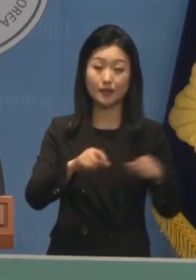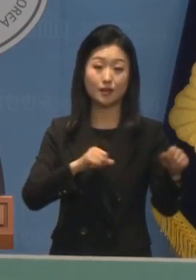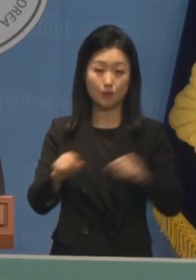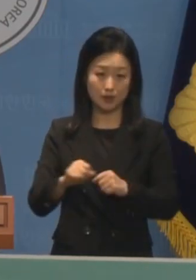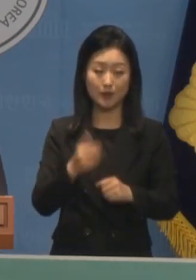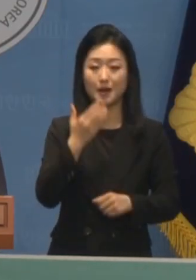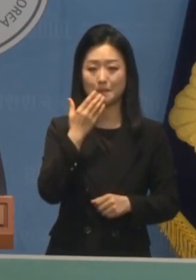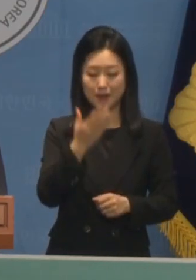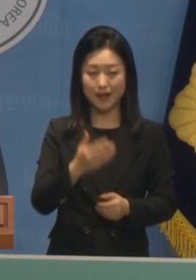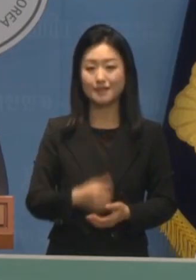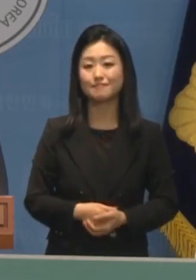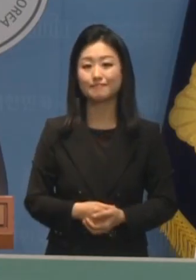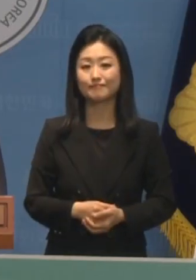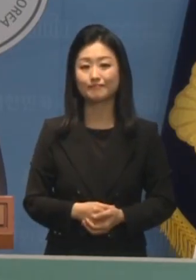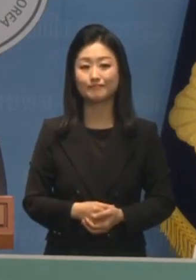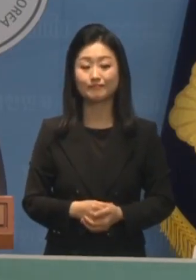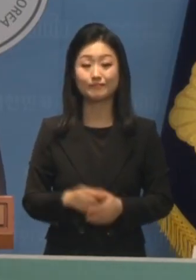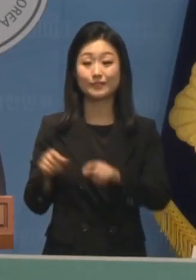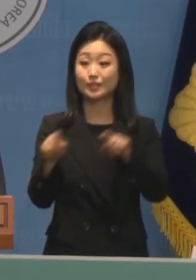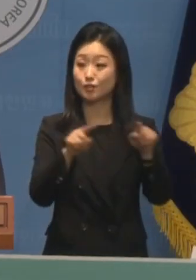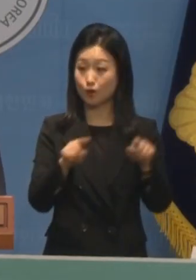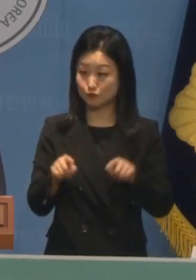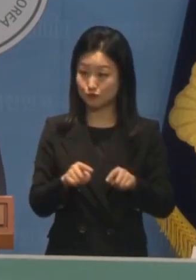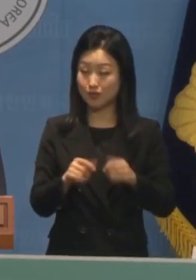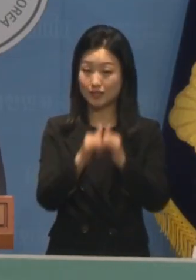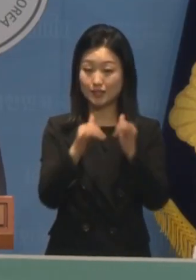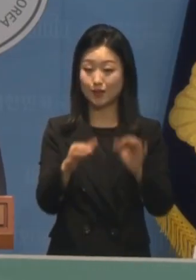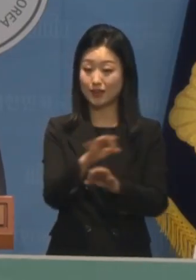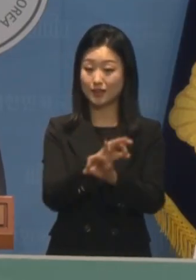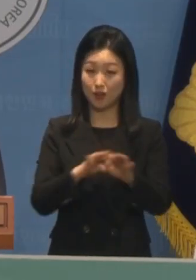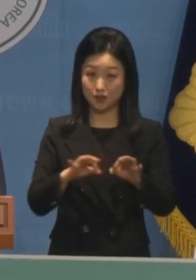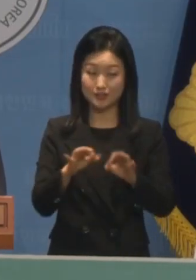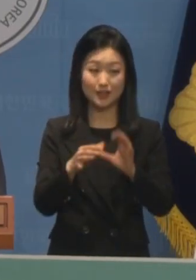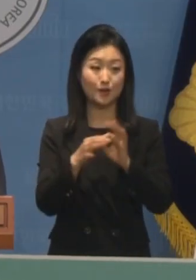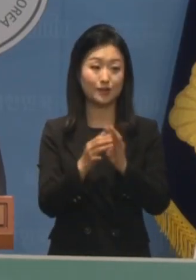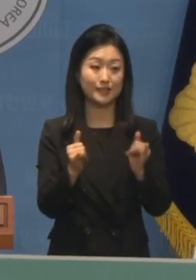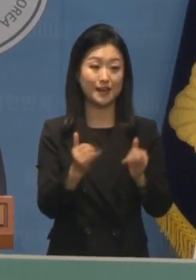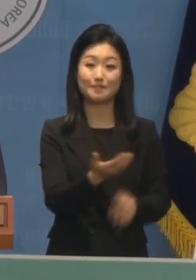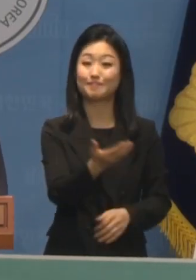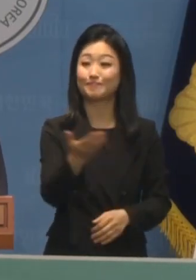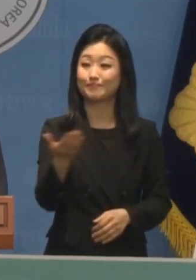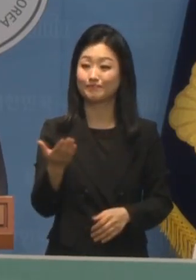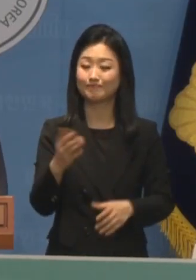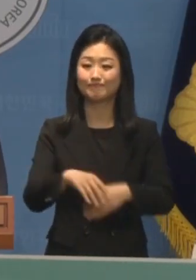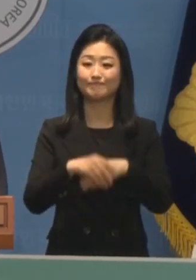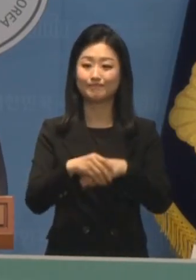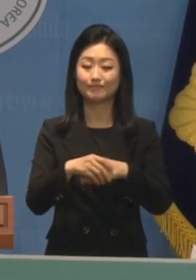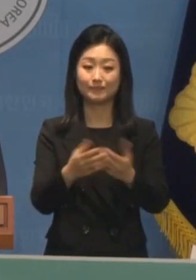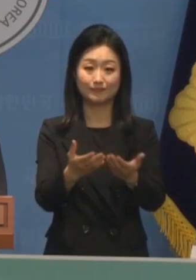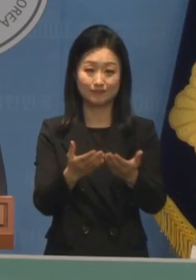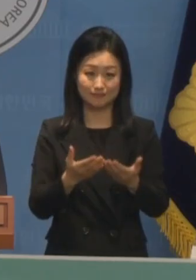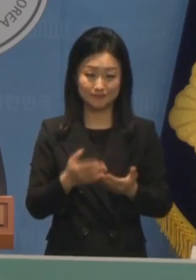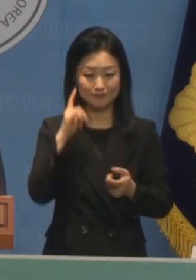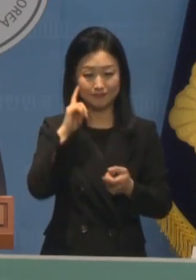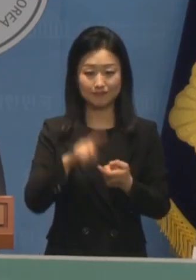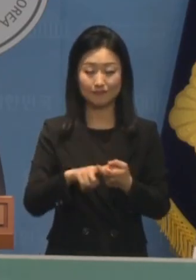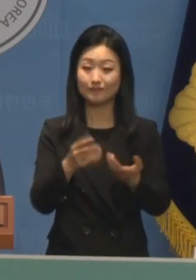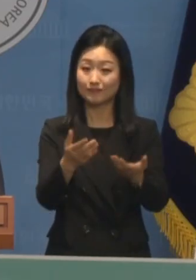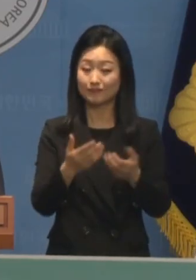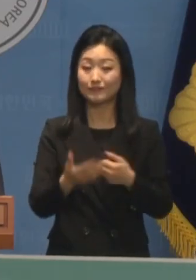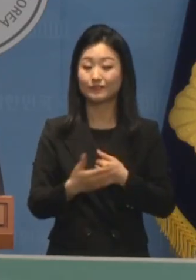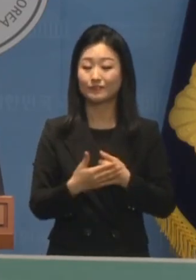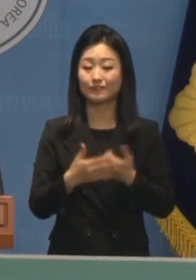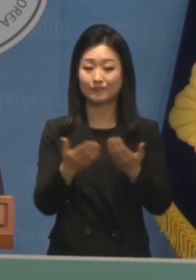기본소득당이 해내겠습니다. 전국의 많은 사회적 경제인 분들도 함께 손잡아 주시고 또 많은 관심과